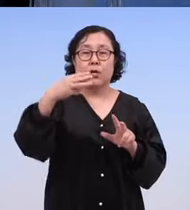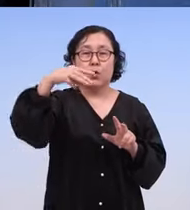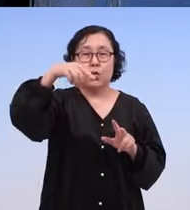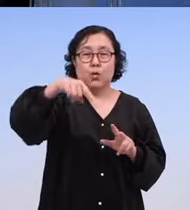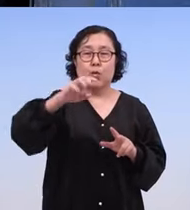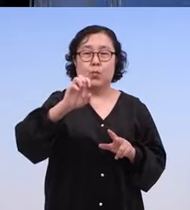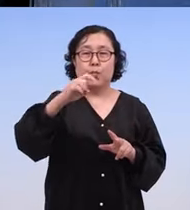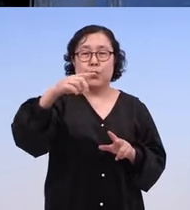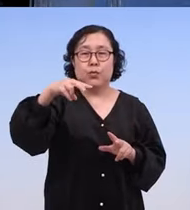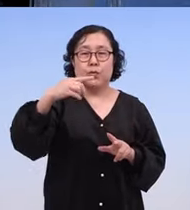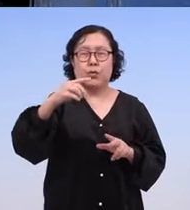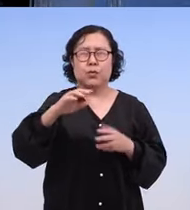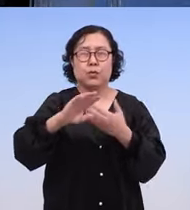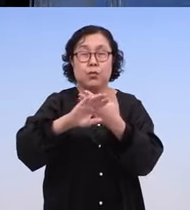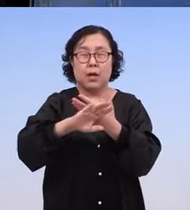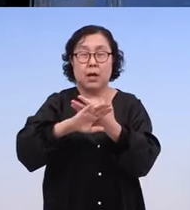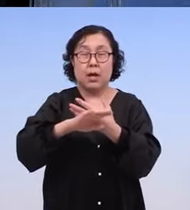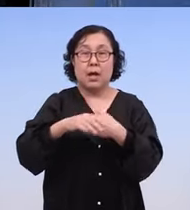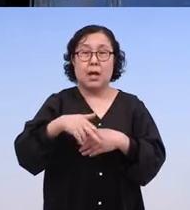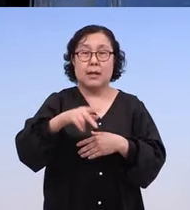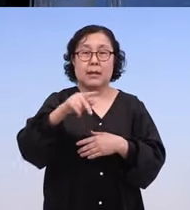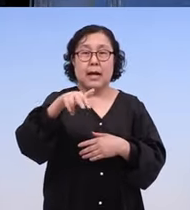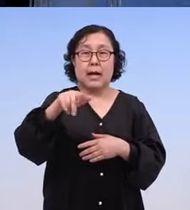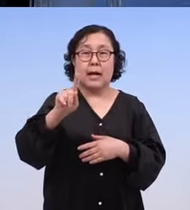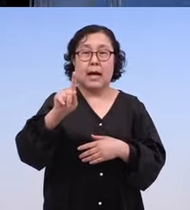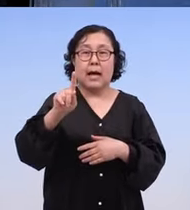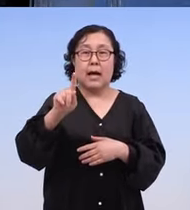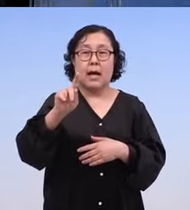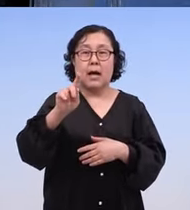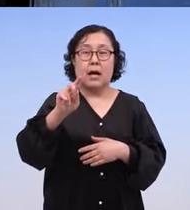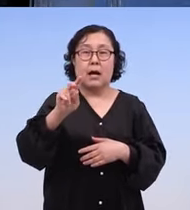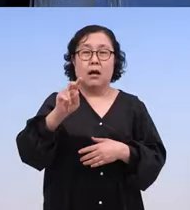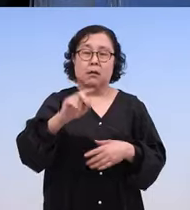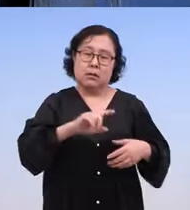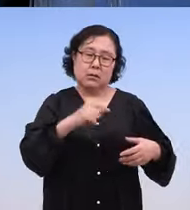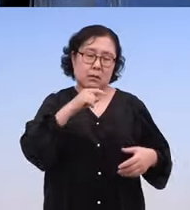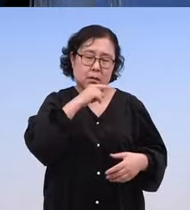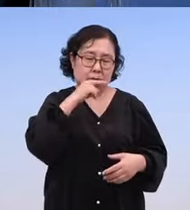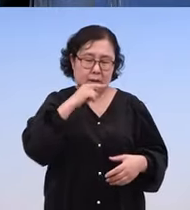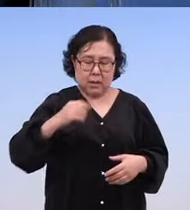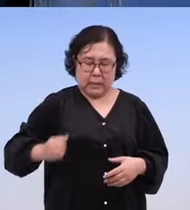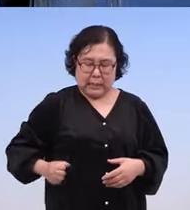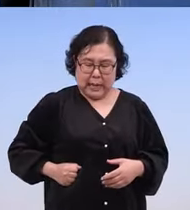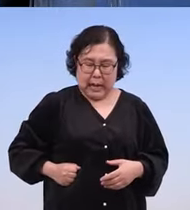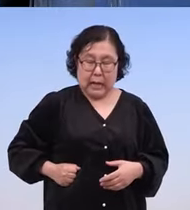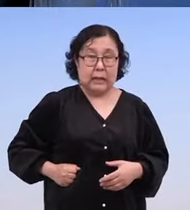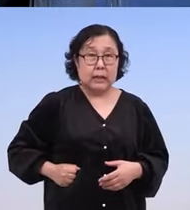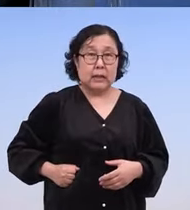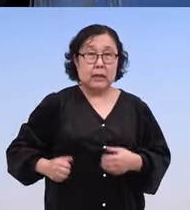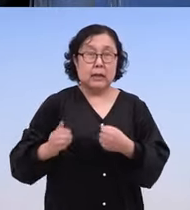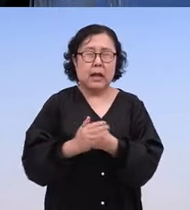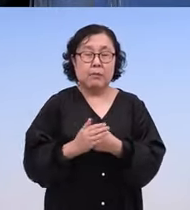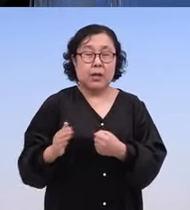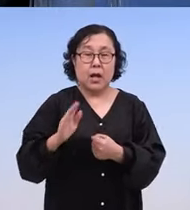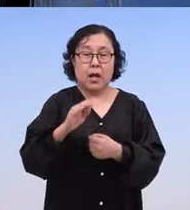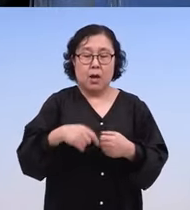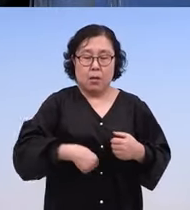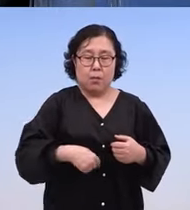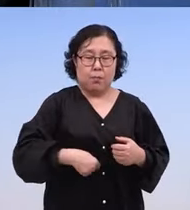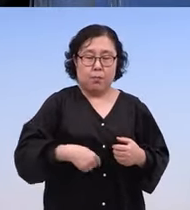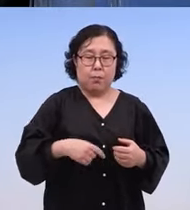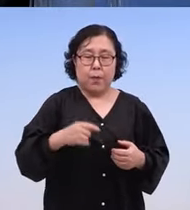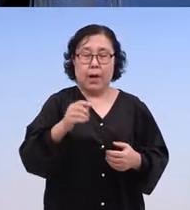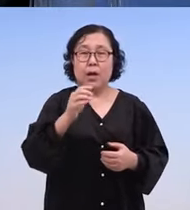지금도 루푸스 외에 자가 면역성 간경화로 복수가 차고 언제 간 이식을 해야 할지